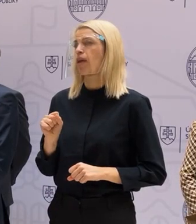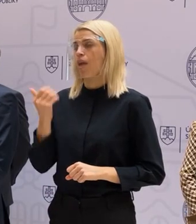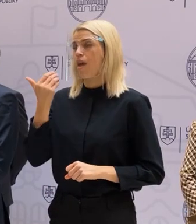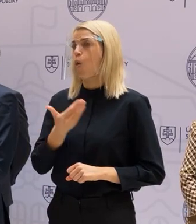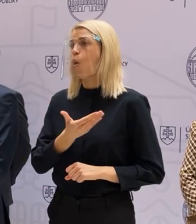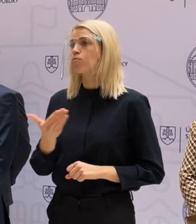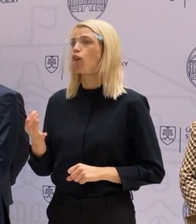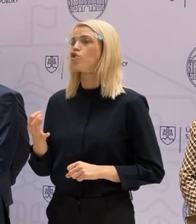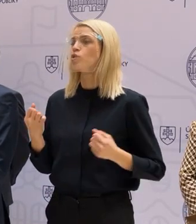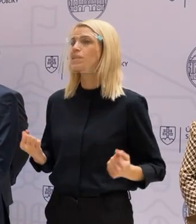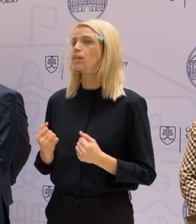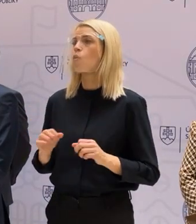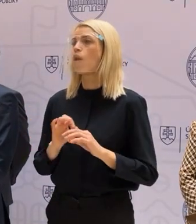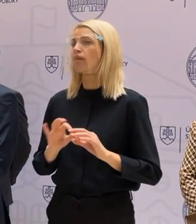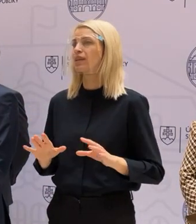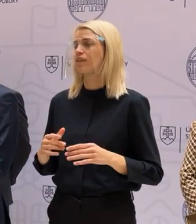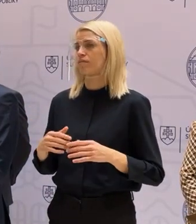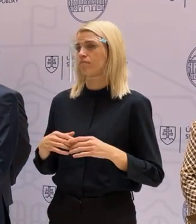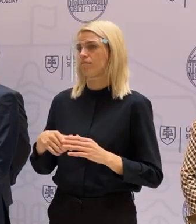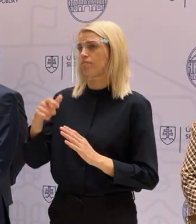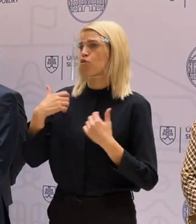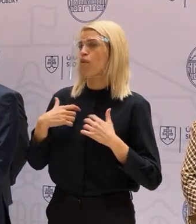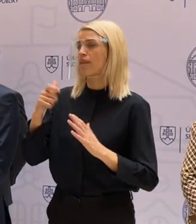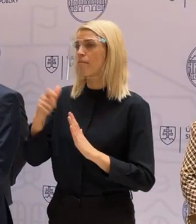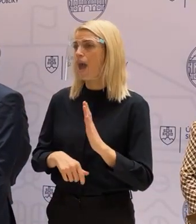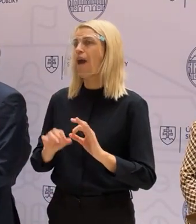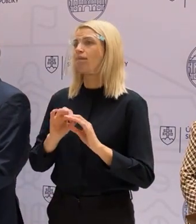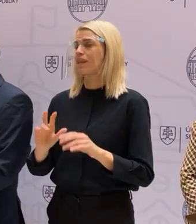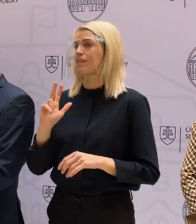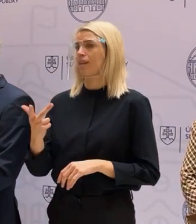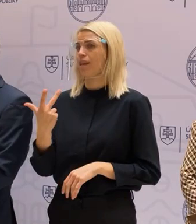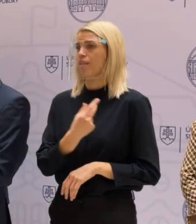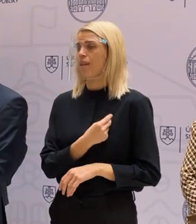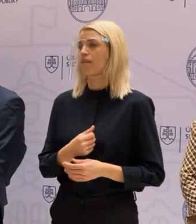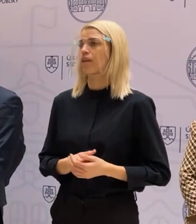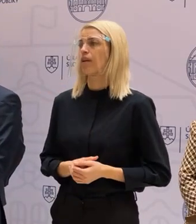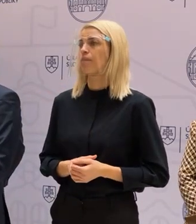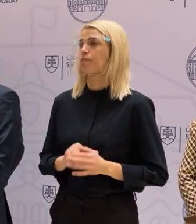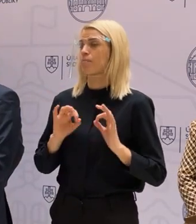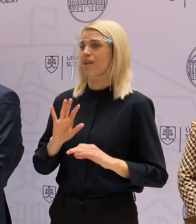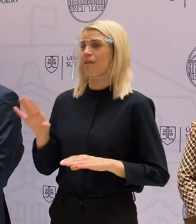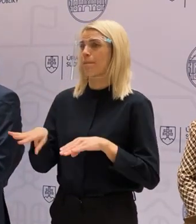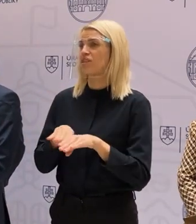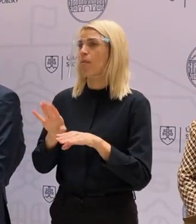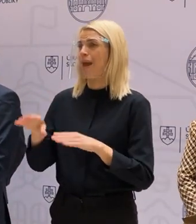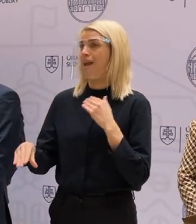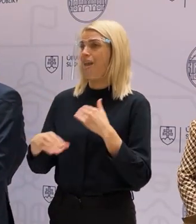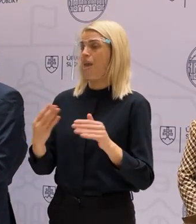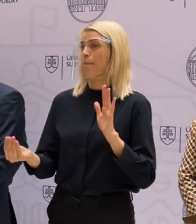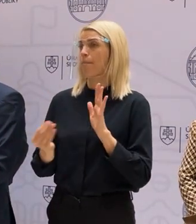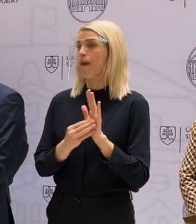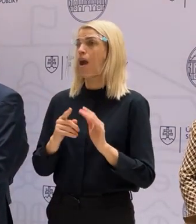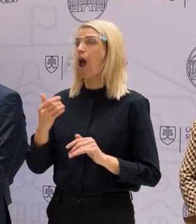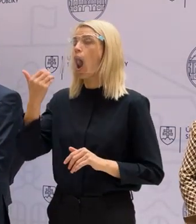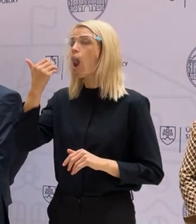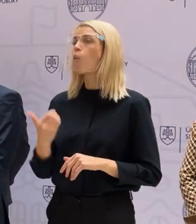občania sa mohli dostať čím skôr k svojmu COVID pasu a mohli sa zaočkovať treťou dávkou. Na vašom ministerstve je na to určená e-mailová adresa, ale ľuďom posledné týždne